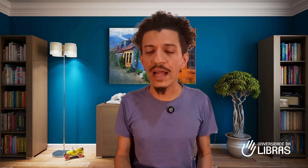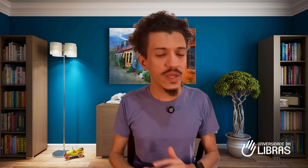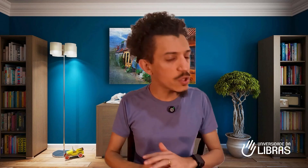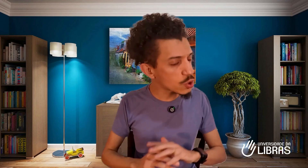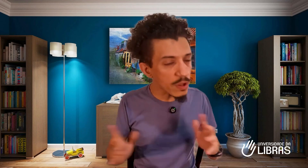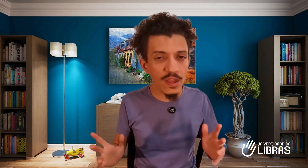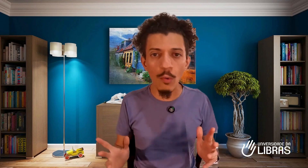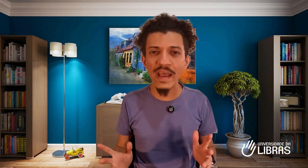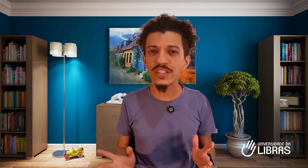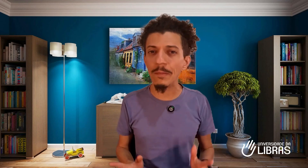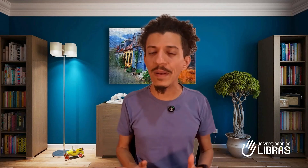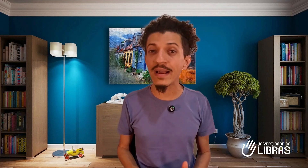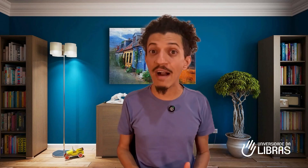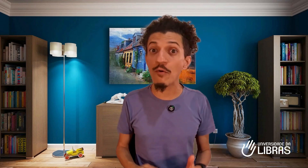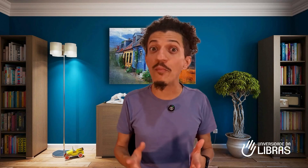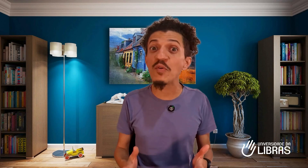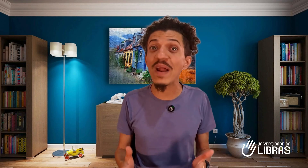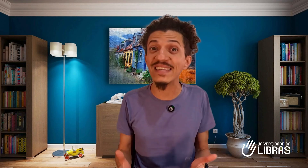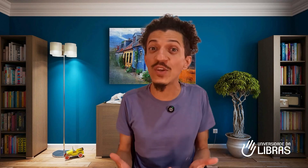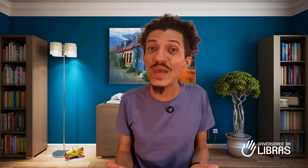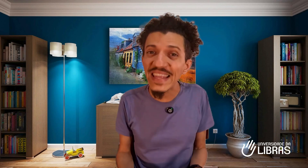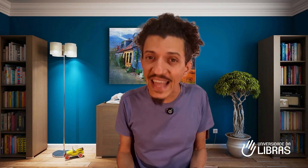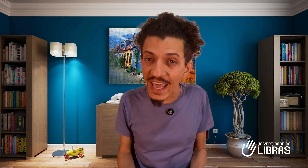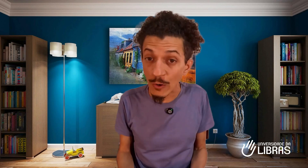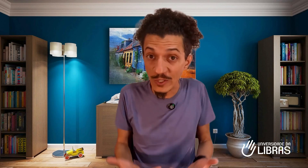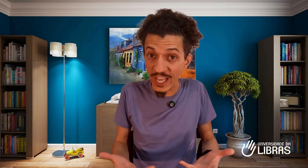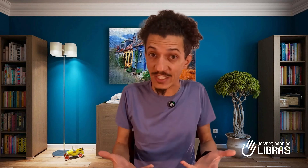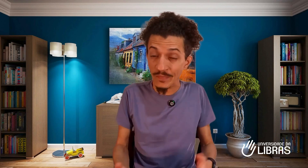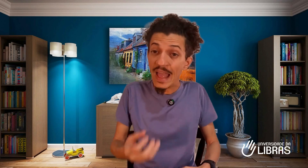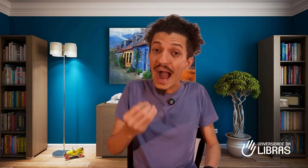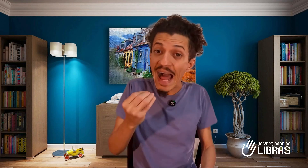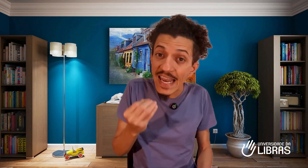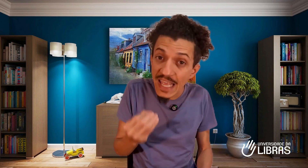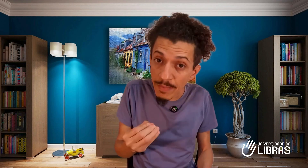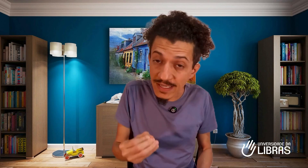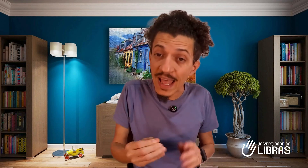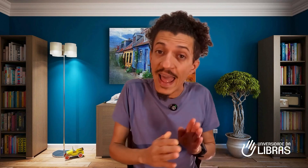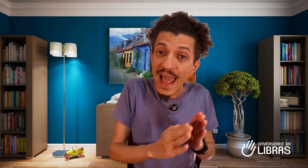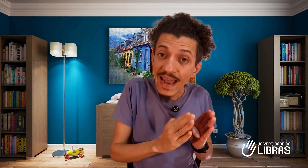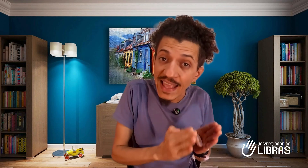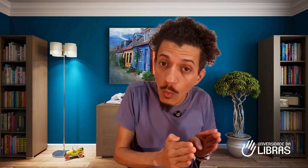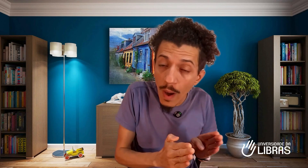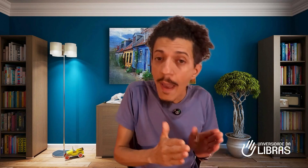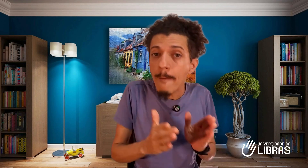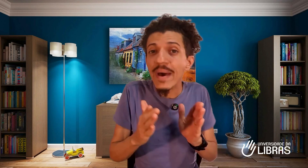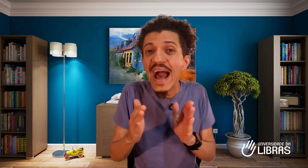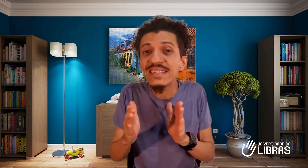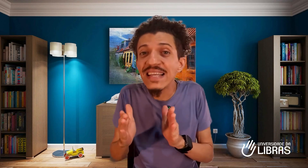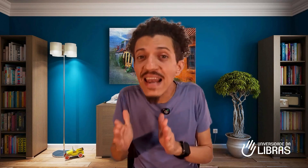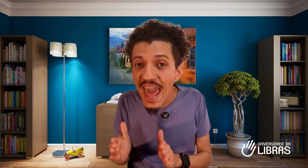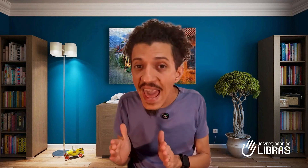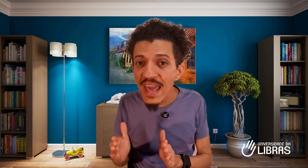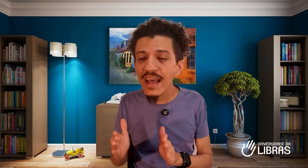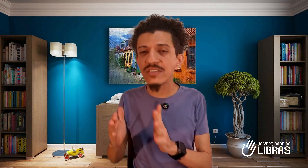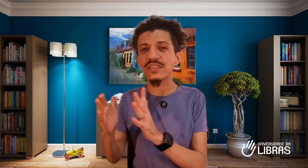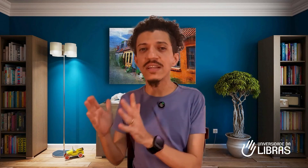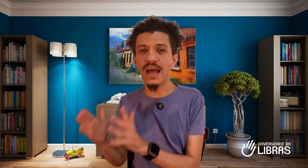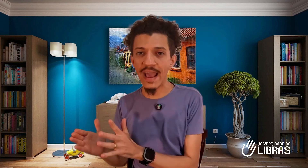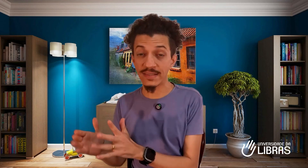e totalmente aplicável para o Brasil inteiro. Gente, a Libras é língua brasileira de sinais,